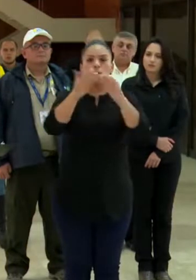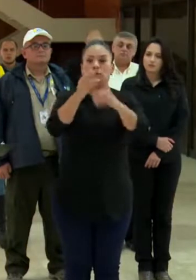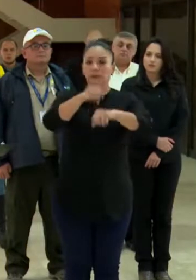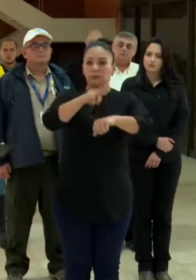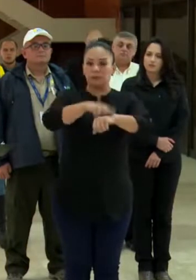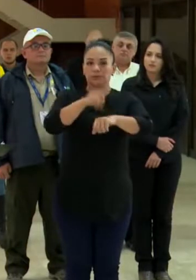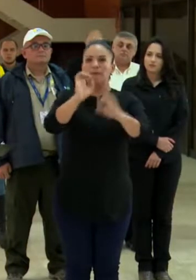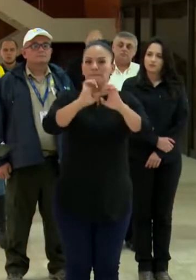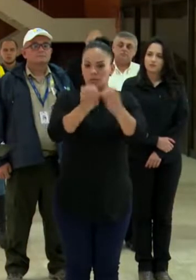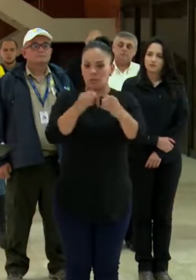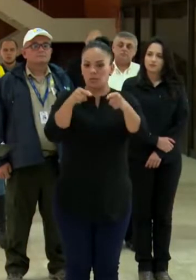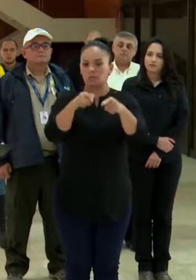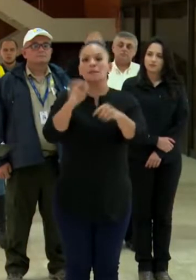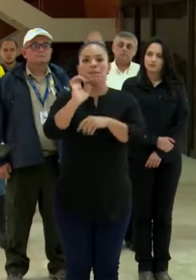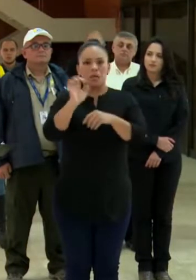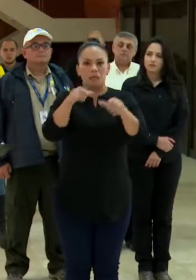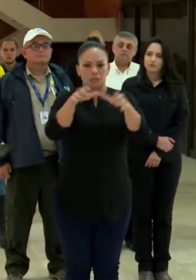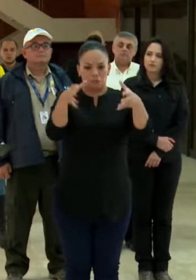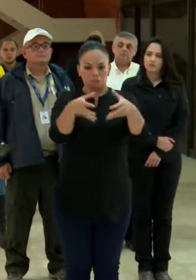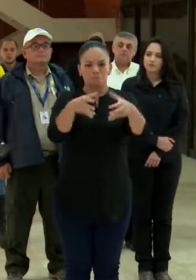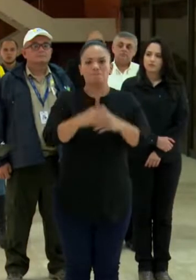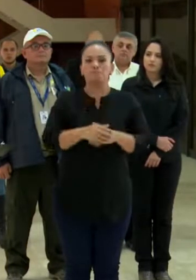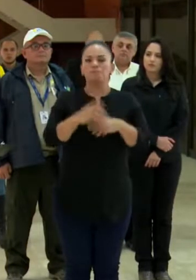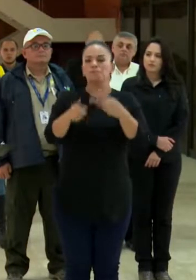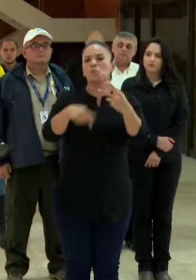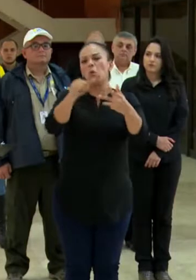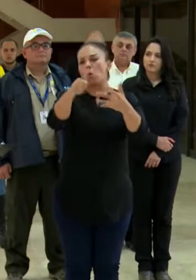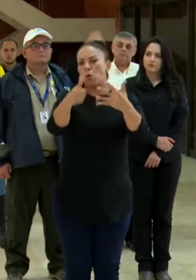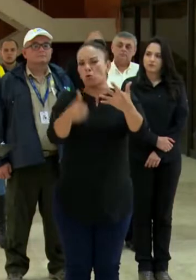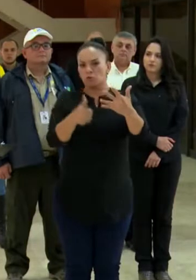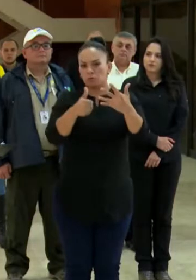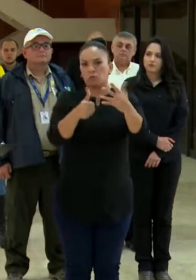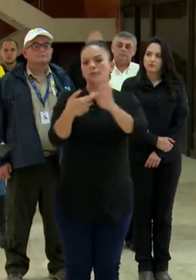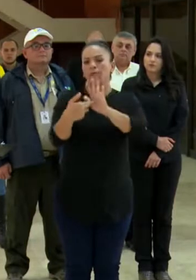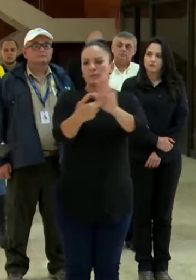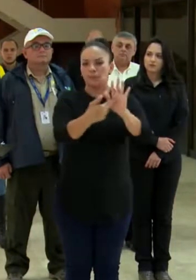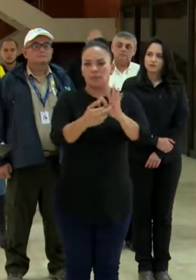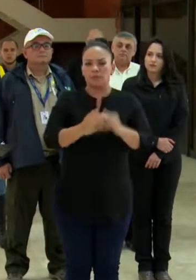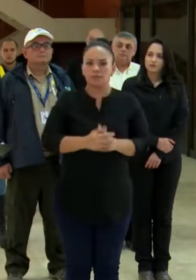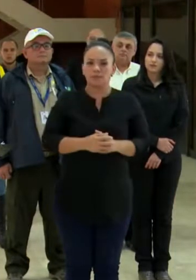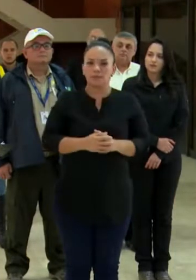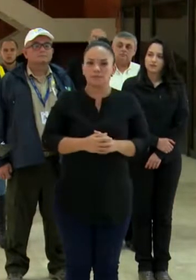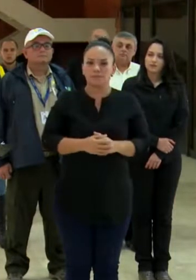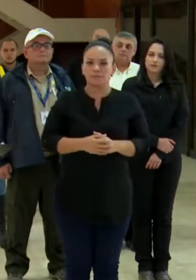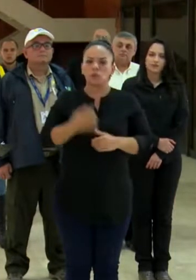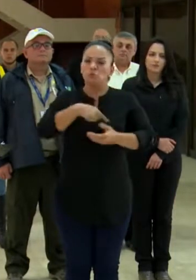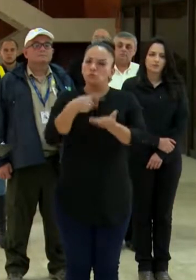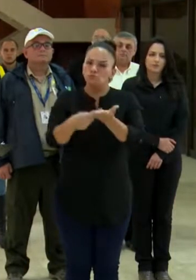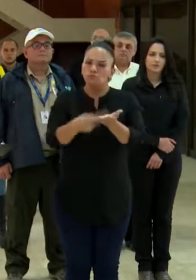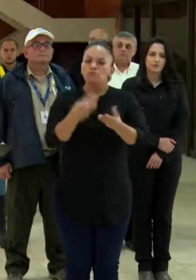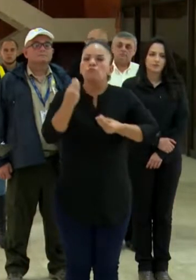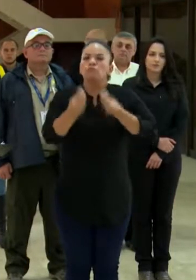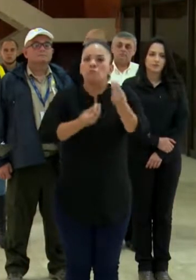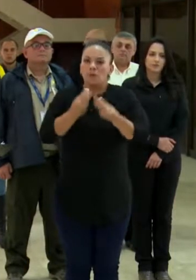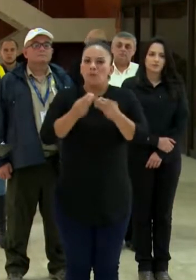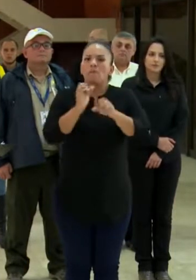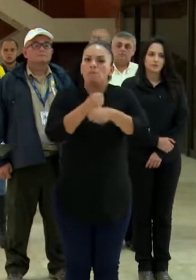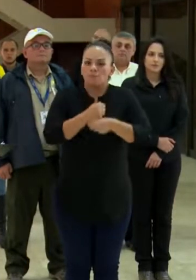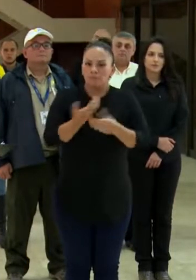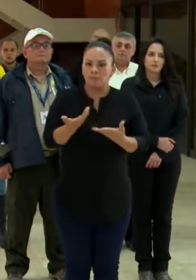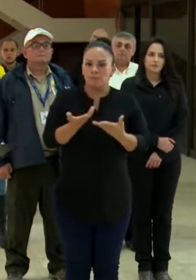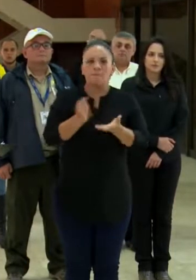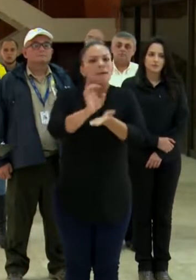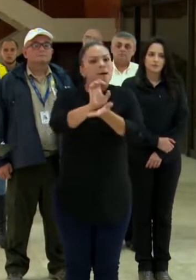de Emergencias y otros representantes, ¿qué vamos a hacer para